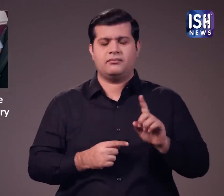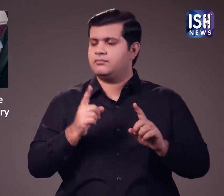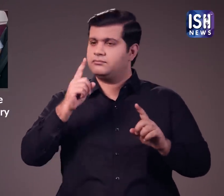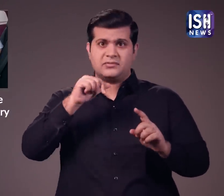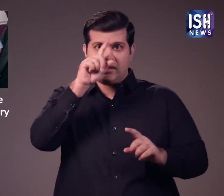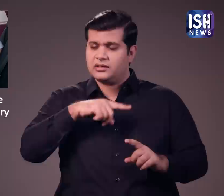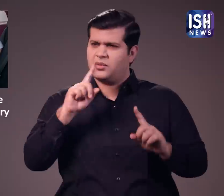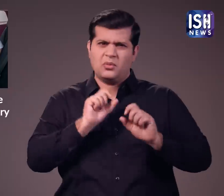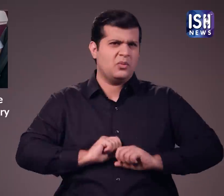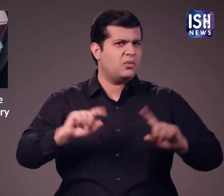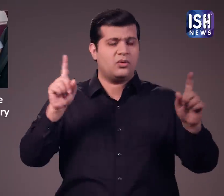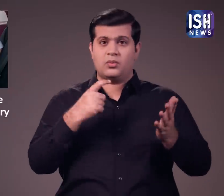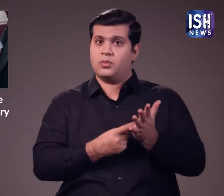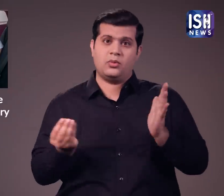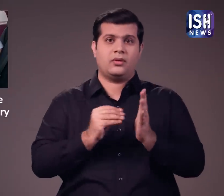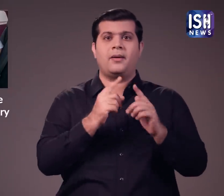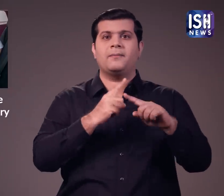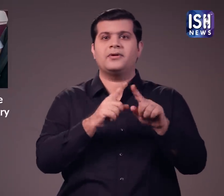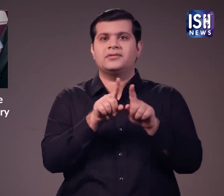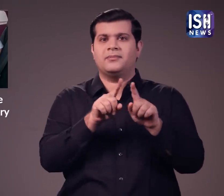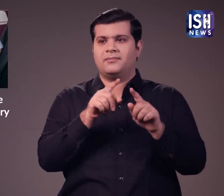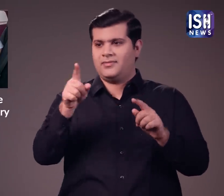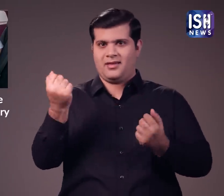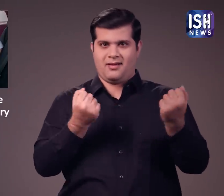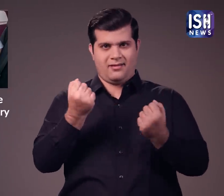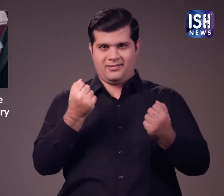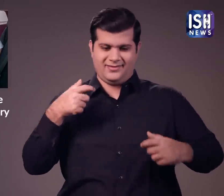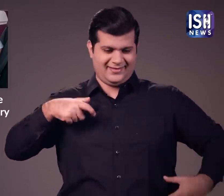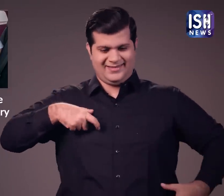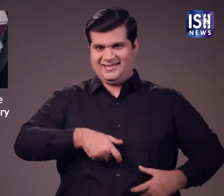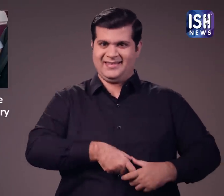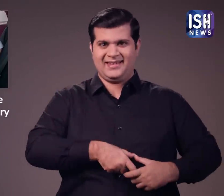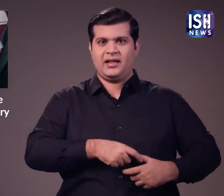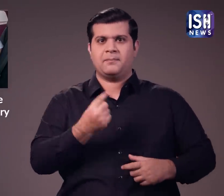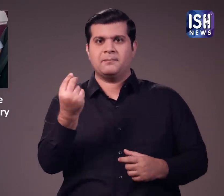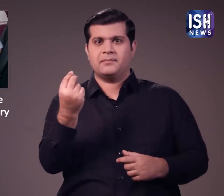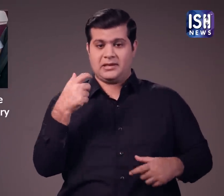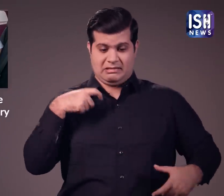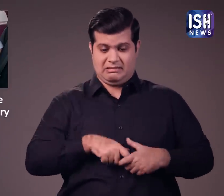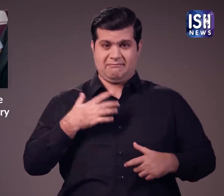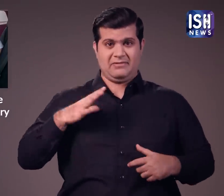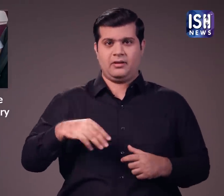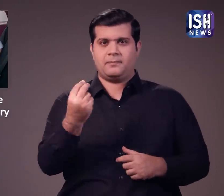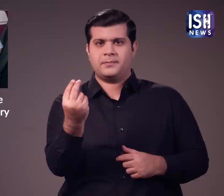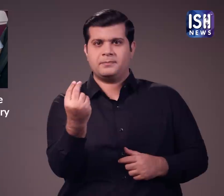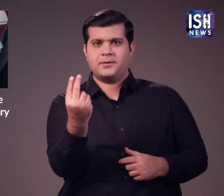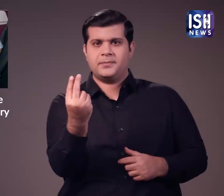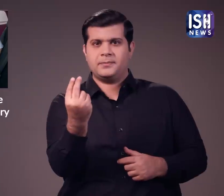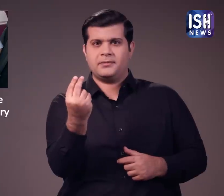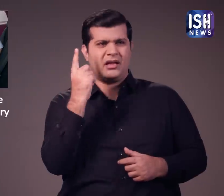यह नियम पूरे देश में लागू किया जायेगा सथ ही जब फ्रन्ट सीट बेल्ट लॉक नहीं होता है, तो एलोट बीप